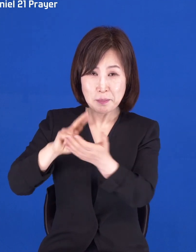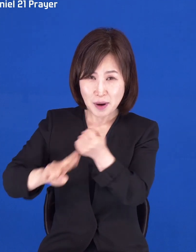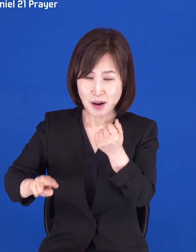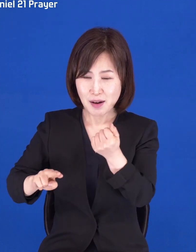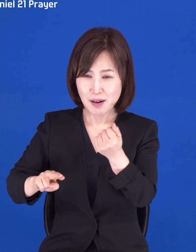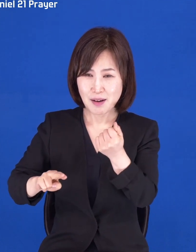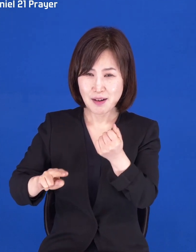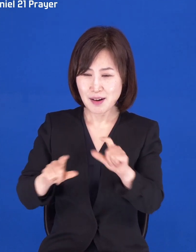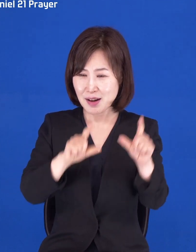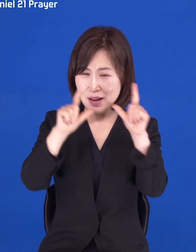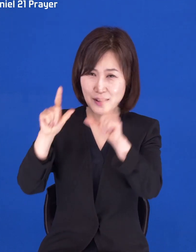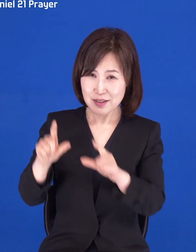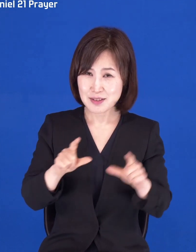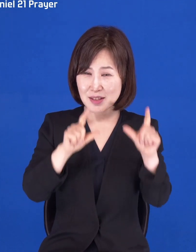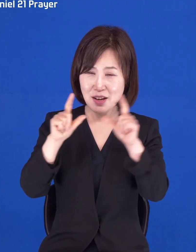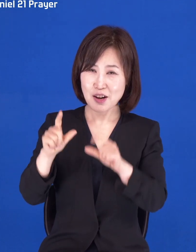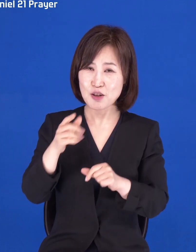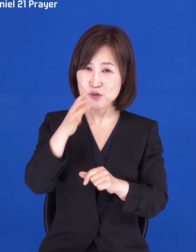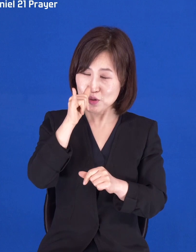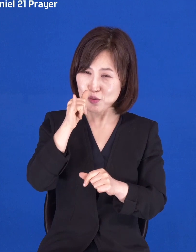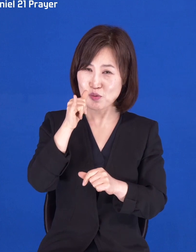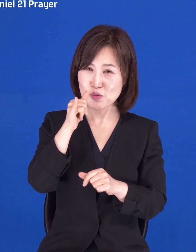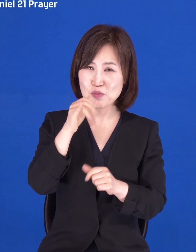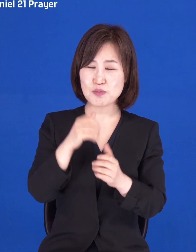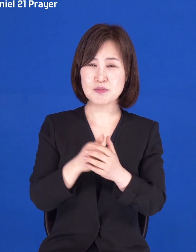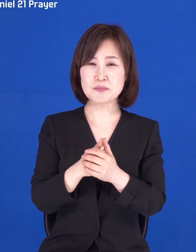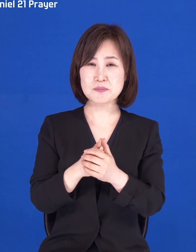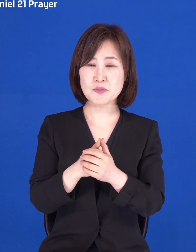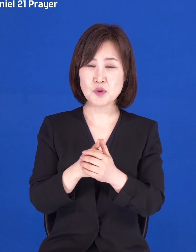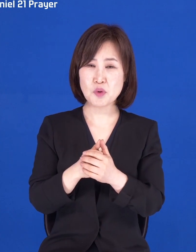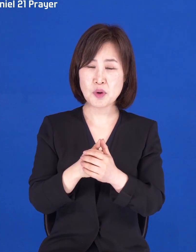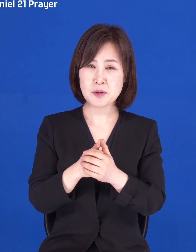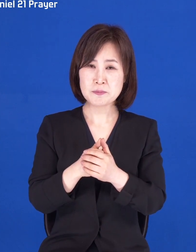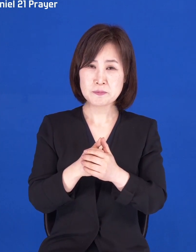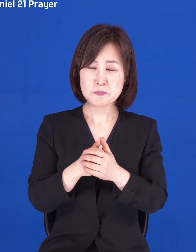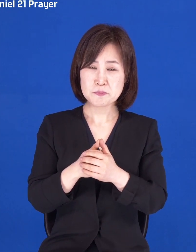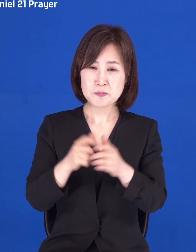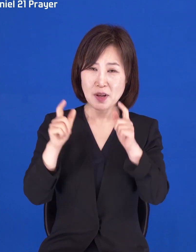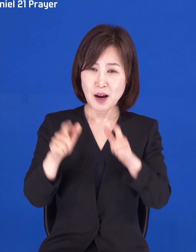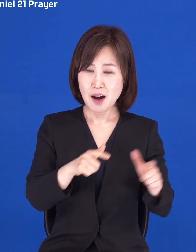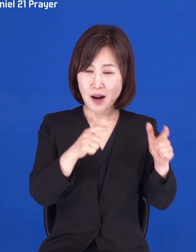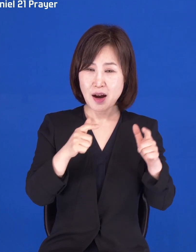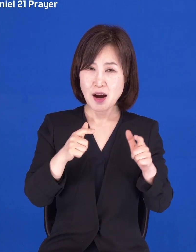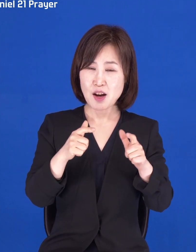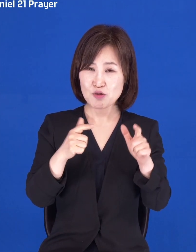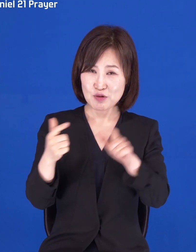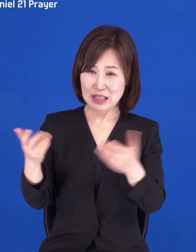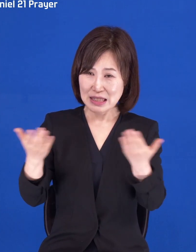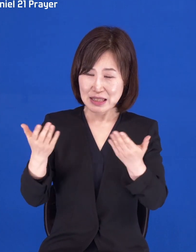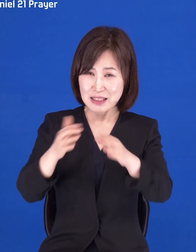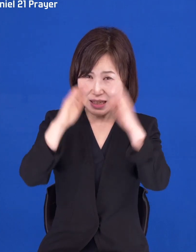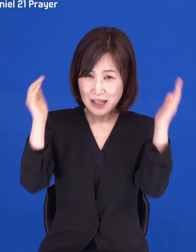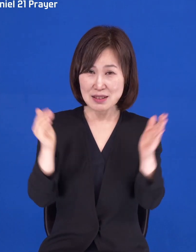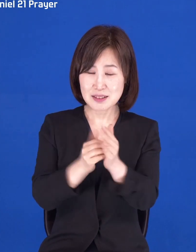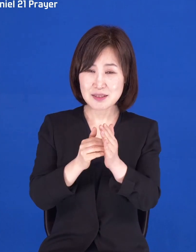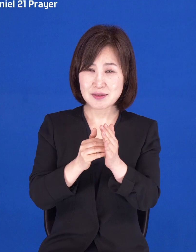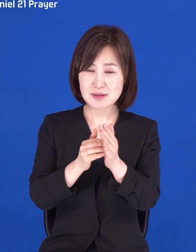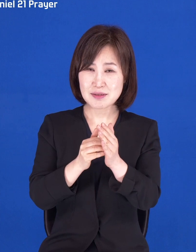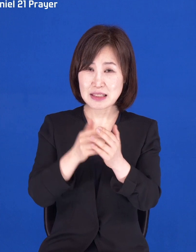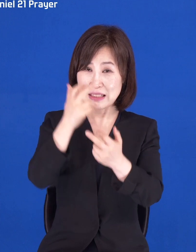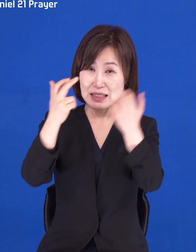생활비에 보태고 식량을 보태고 또 그리고 하루 일과 다 나라에서 맡겨진 걸 끝나면